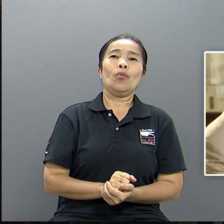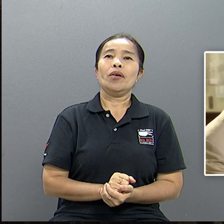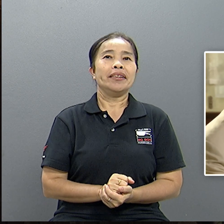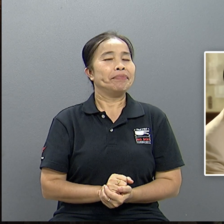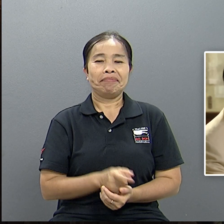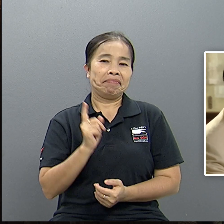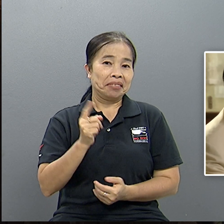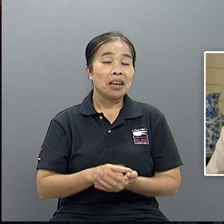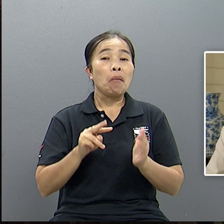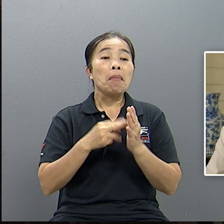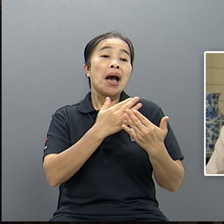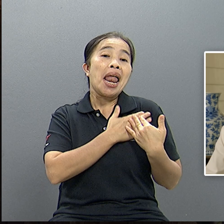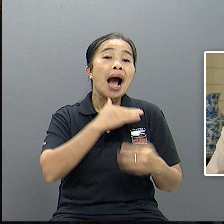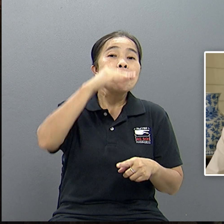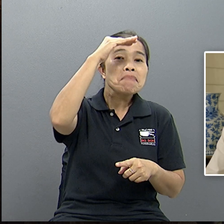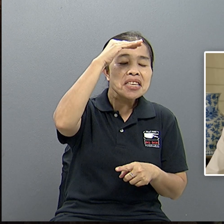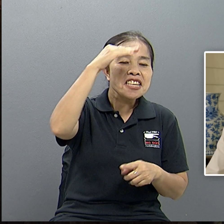พี่เสียดายน้องหรือไร